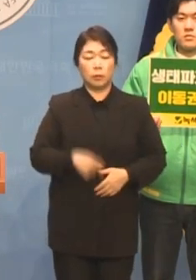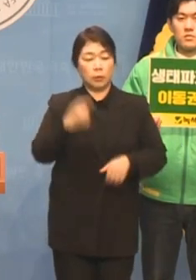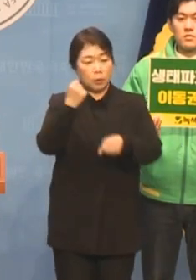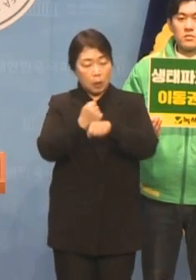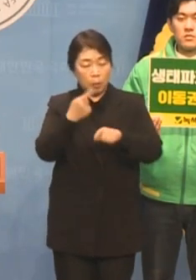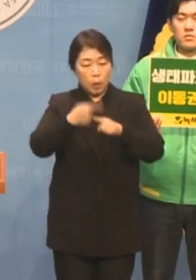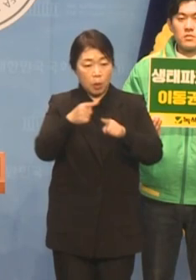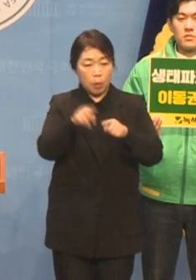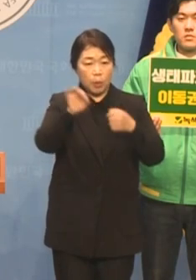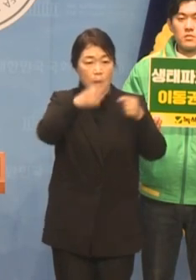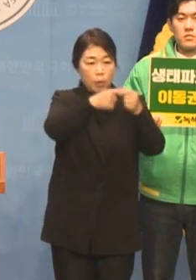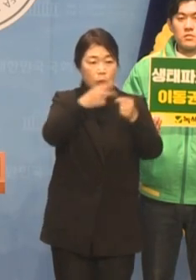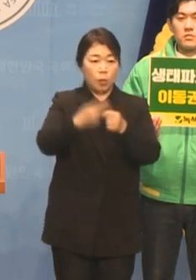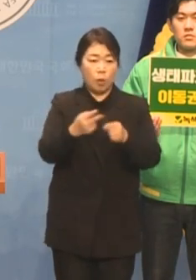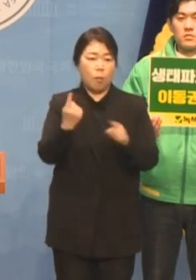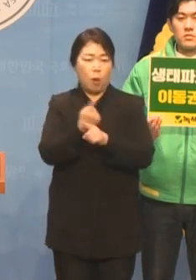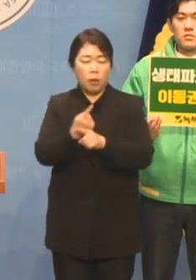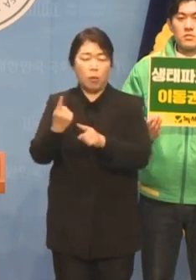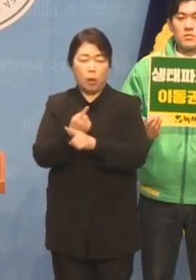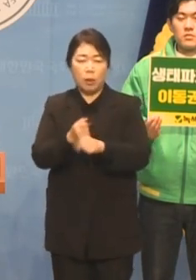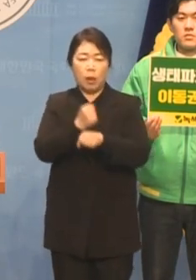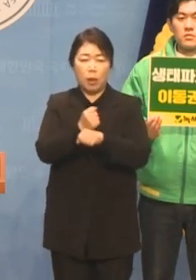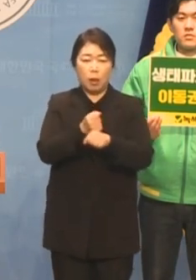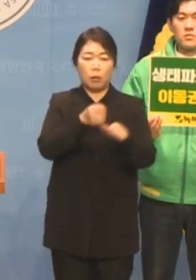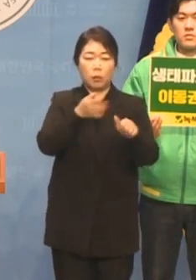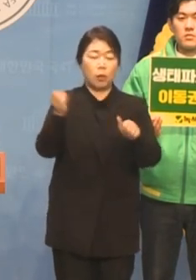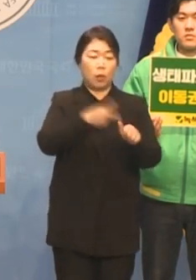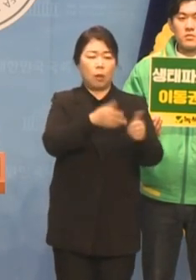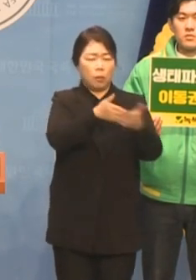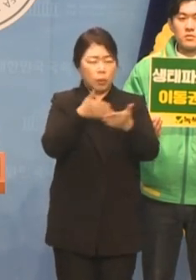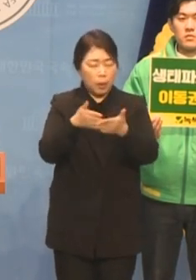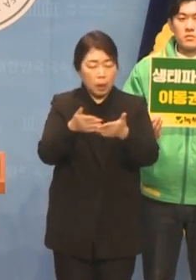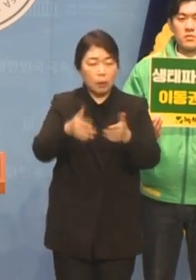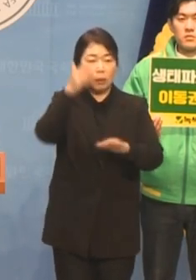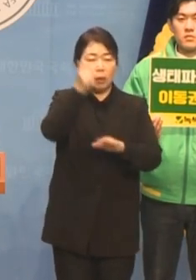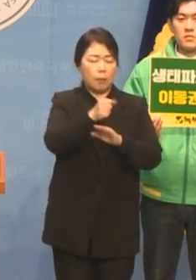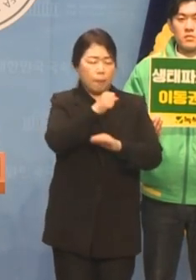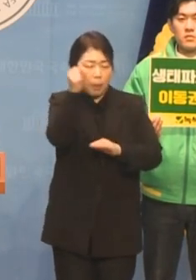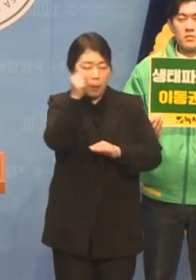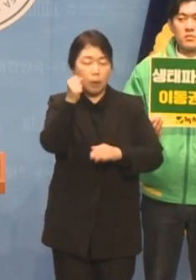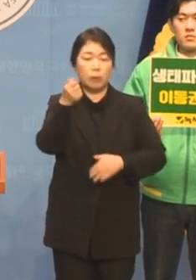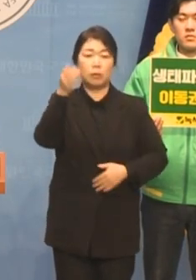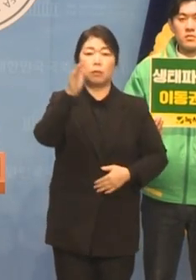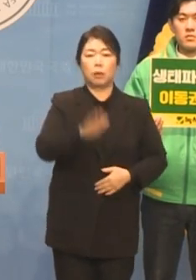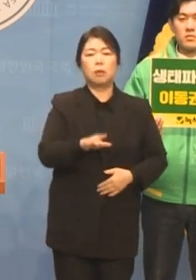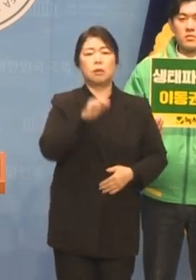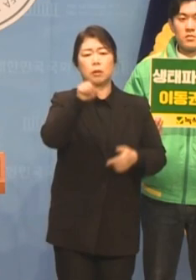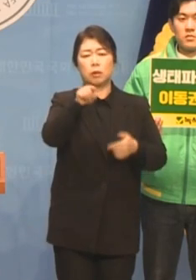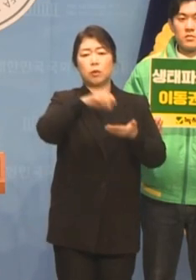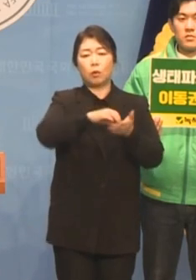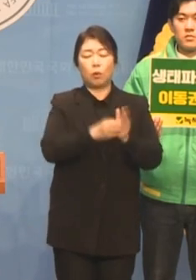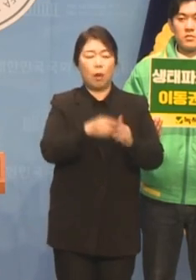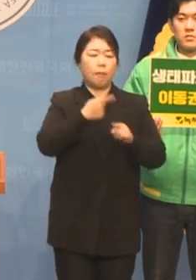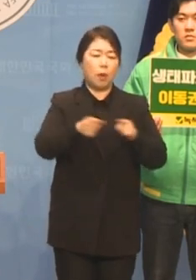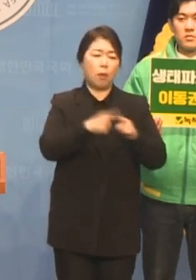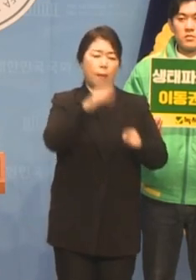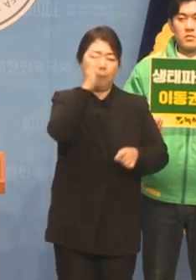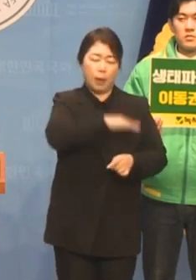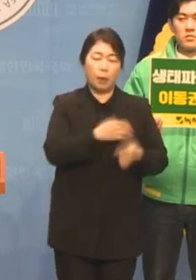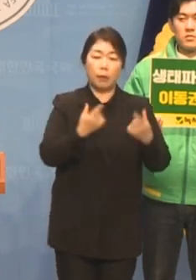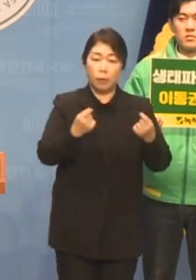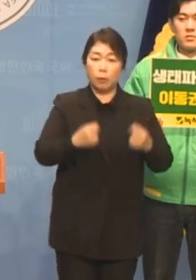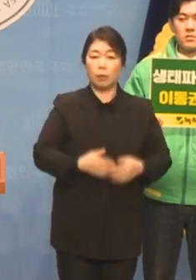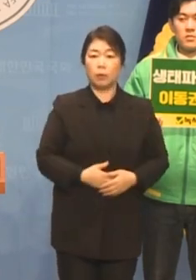평가가 두 번의 보안 요구와 반려 등 삼수 끝에 가가로 통과되었습니다 그만큼 평가는 부실하게